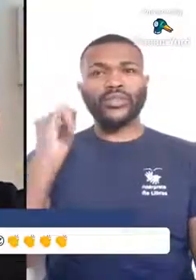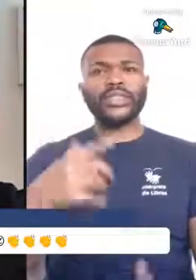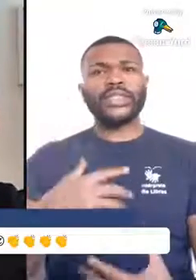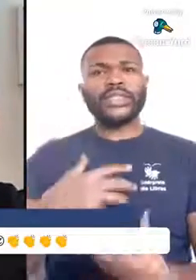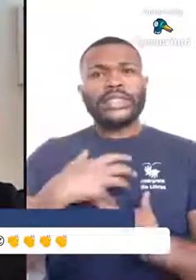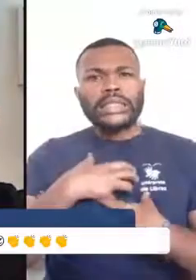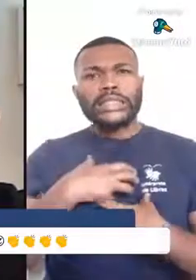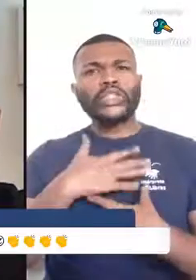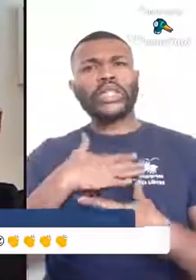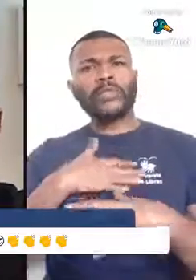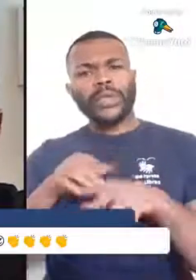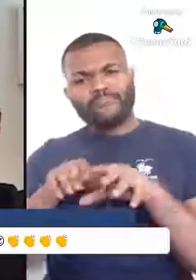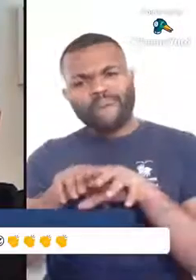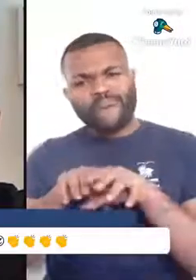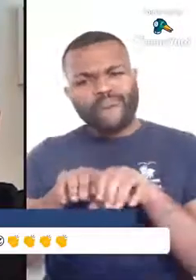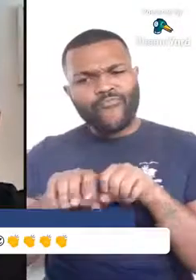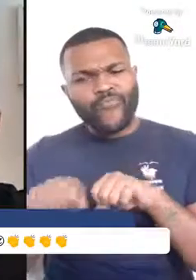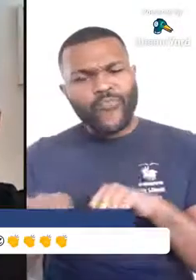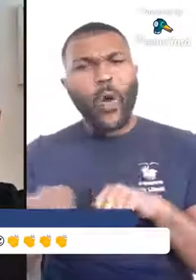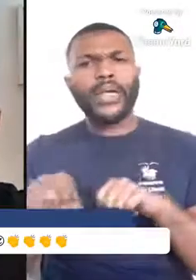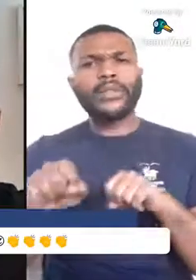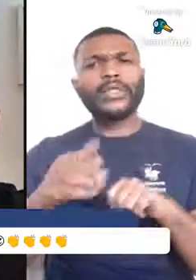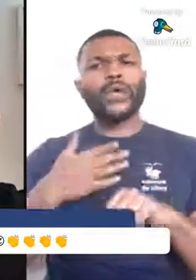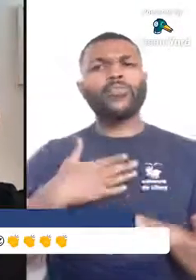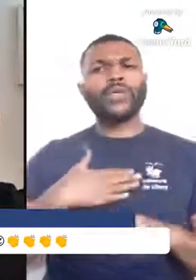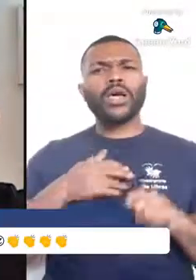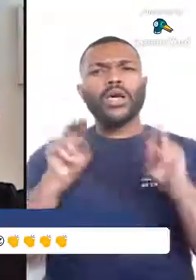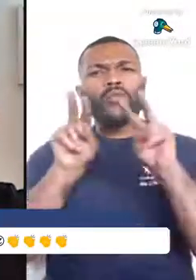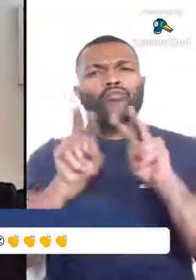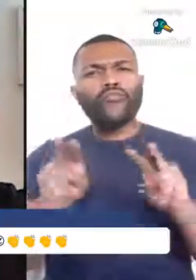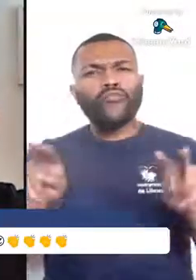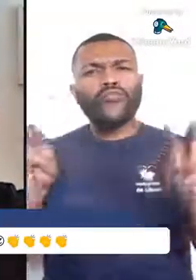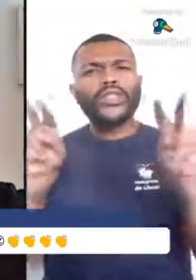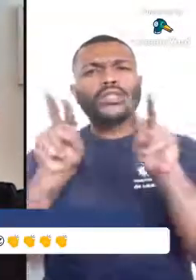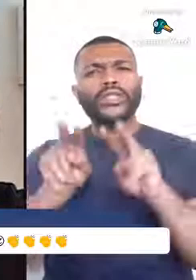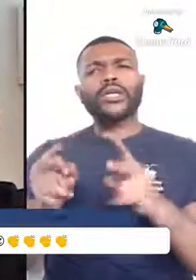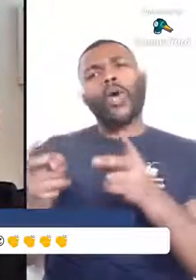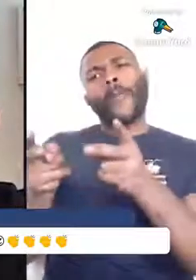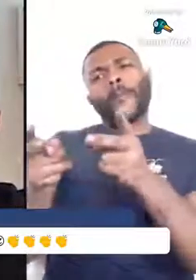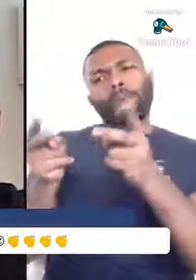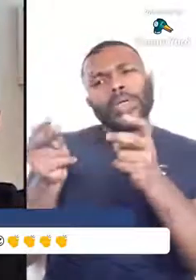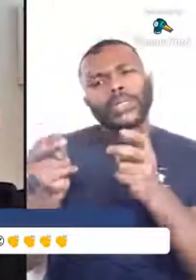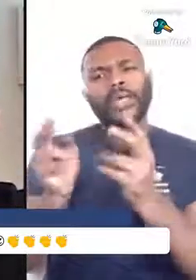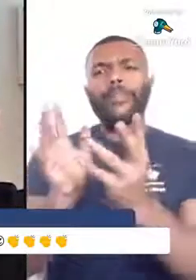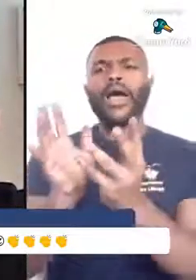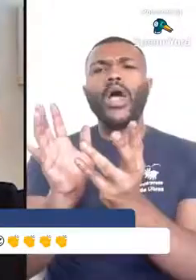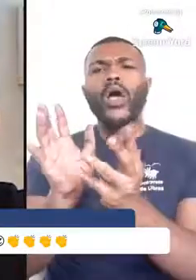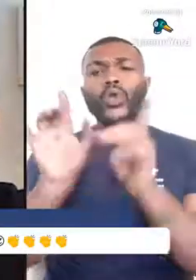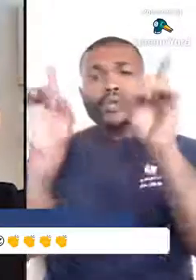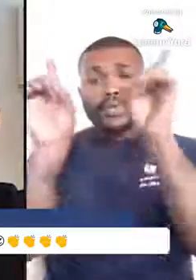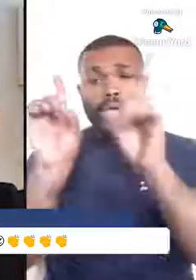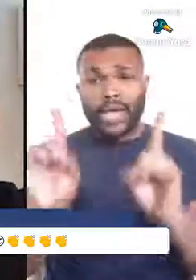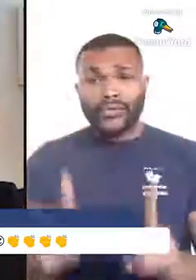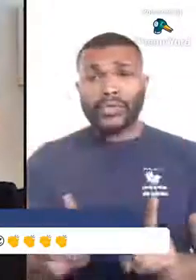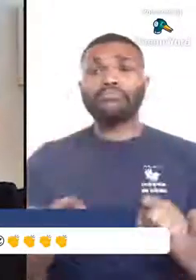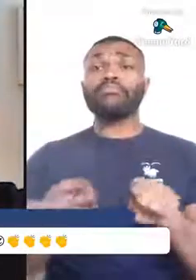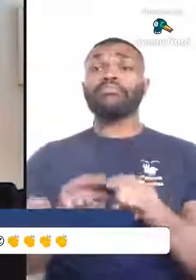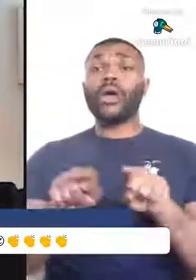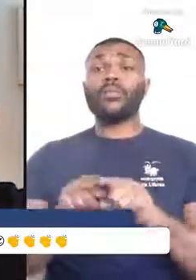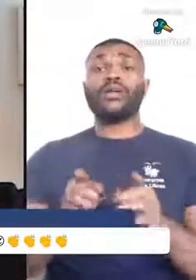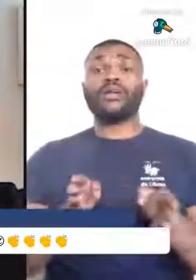formação, nesse olhar da questão da deficiência e da acessibilidade e como